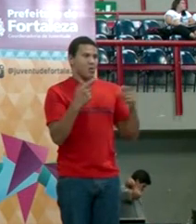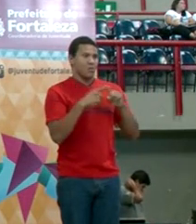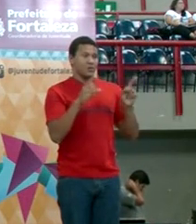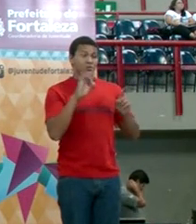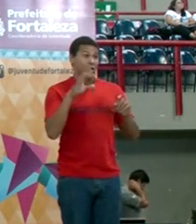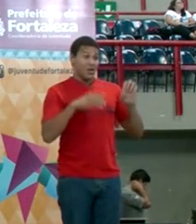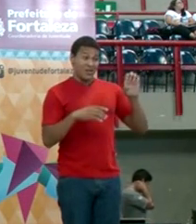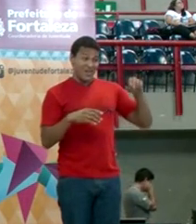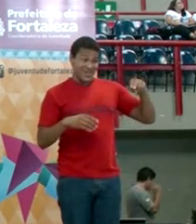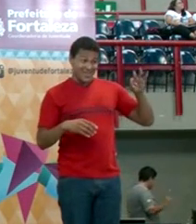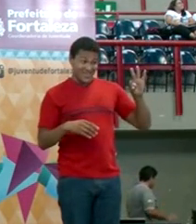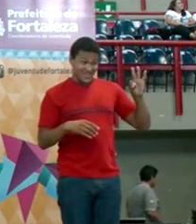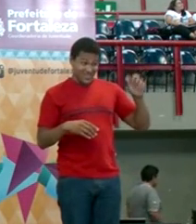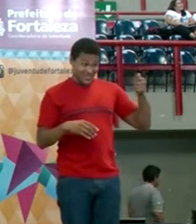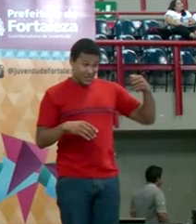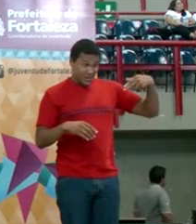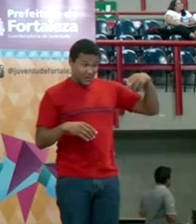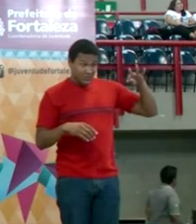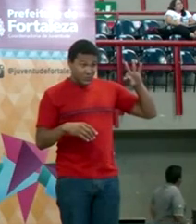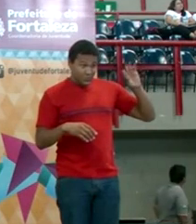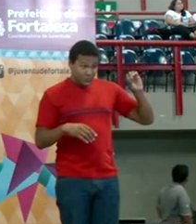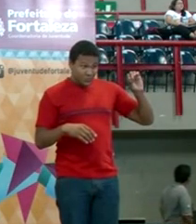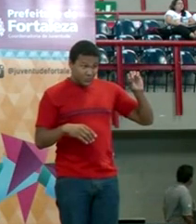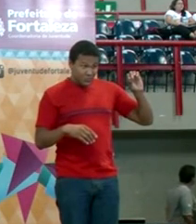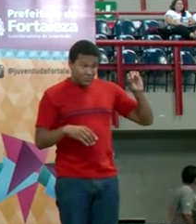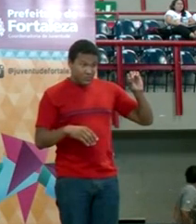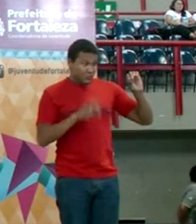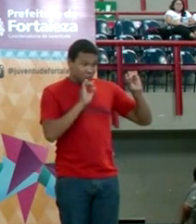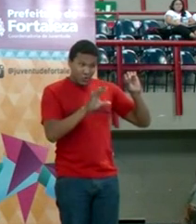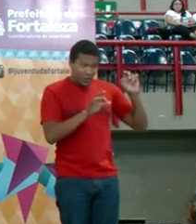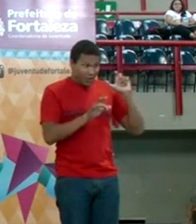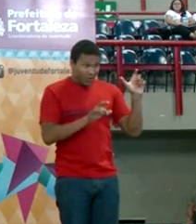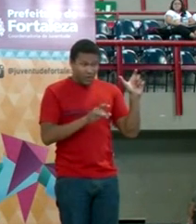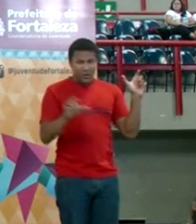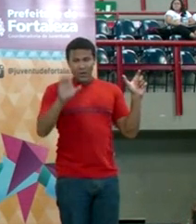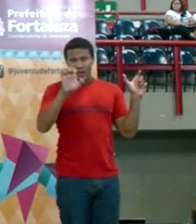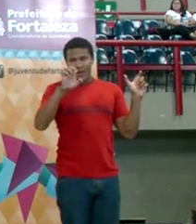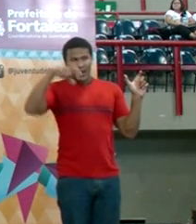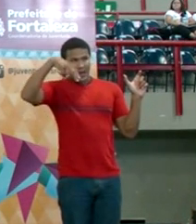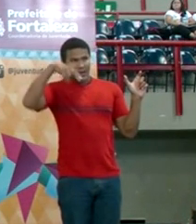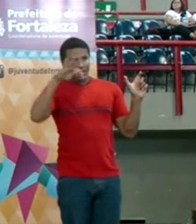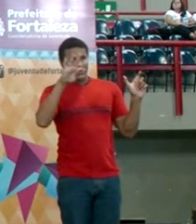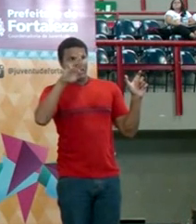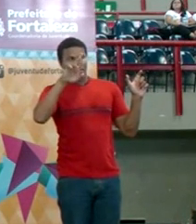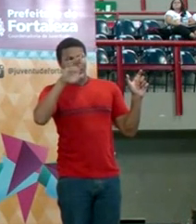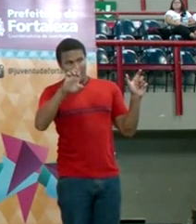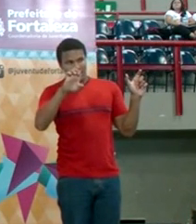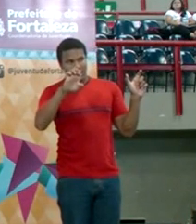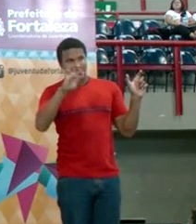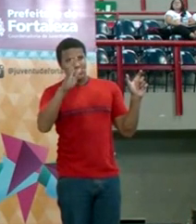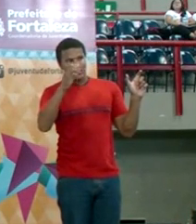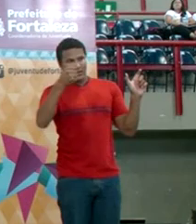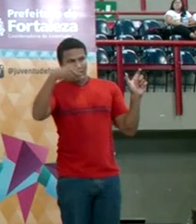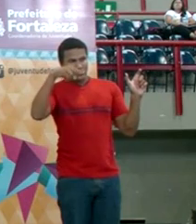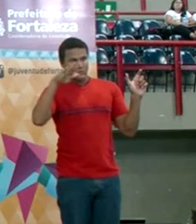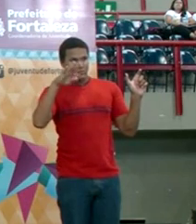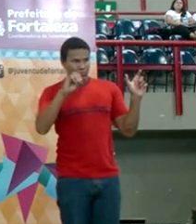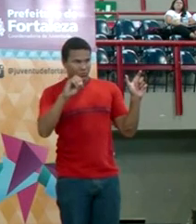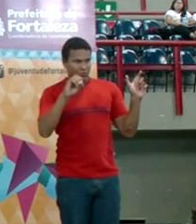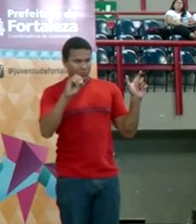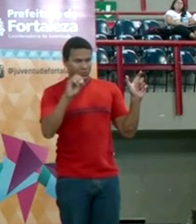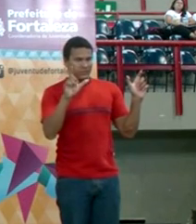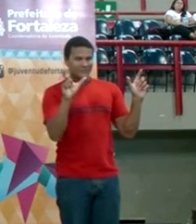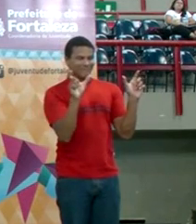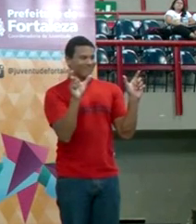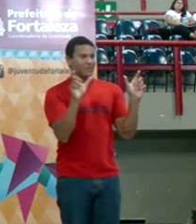O entretanto e o entanto não é o entanto, é no entanto. Tem o mesmo